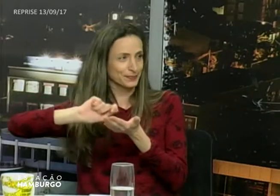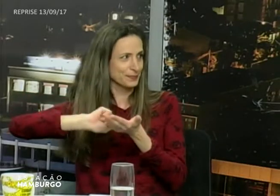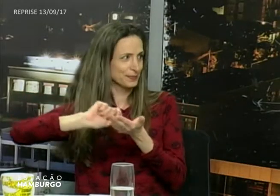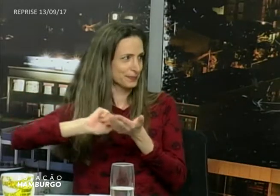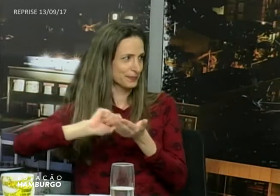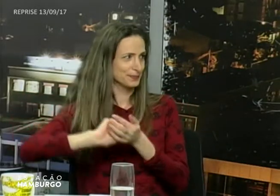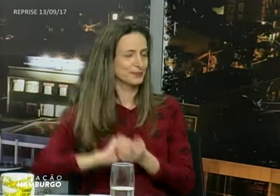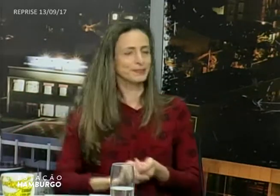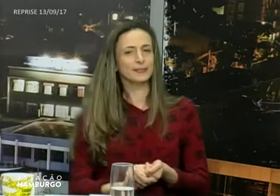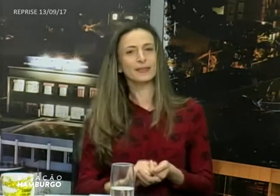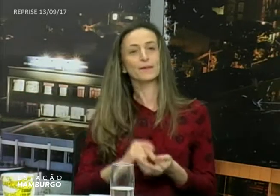escrito.